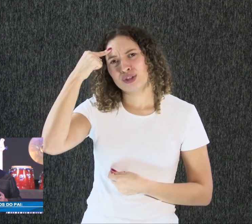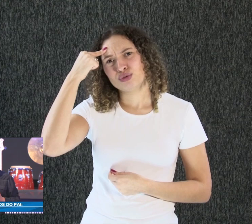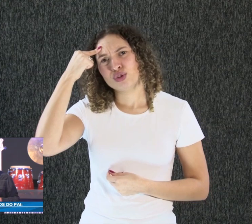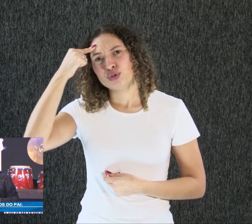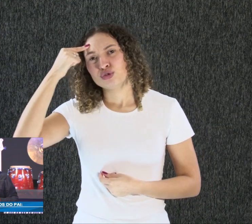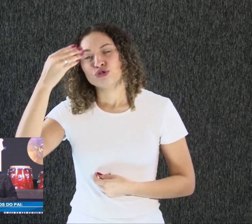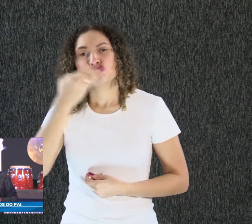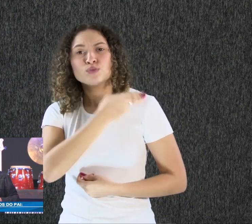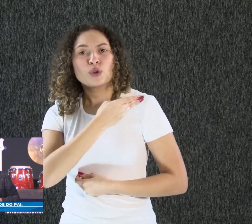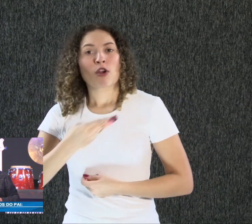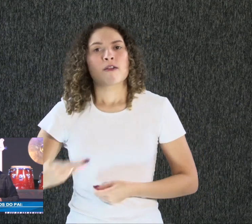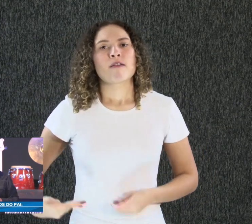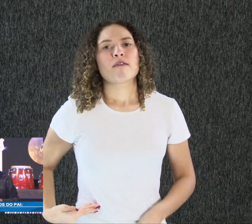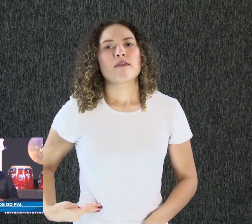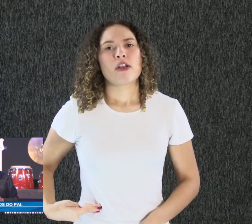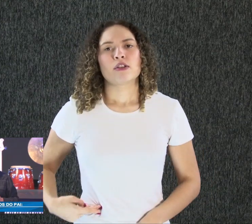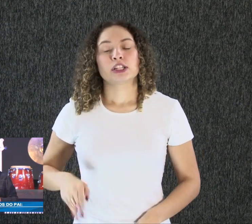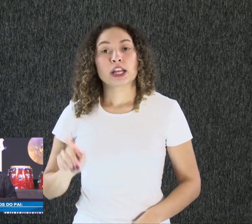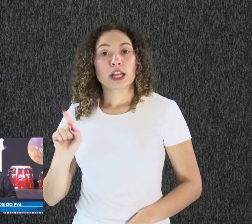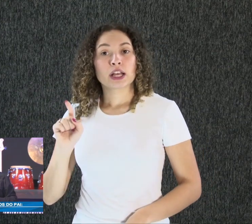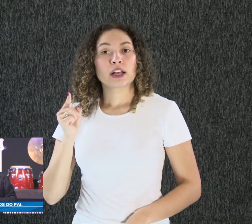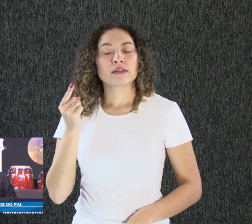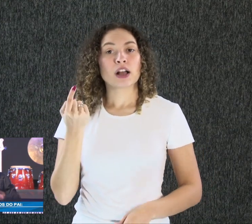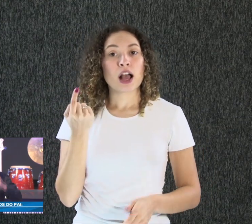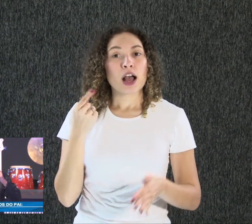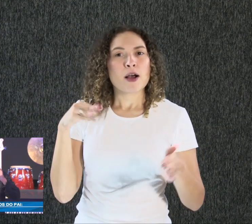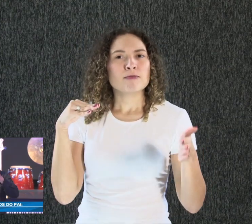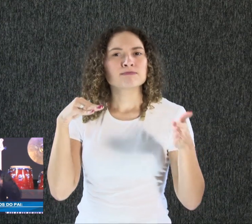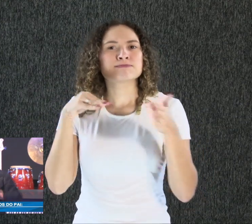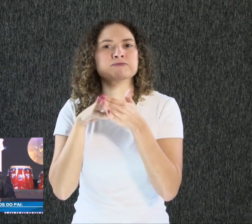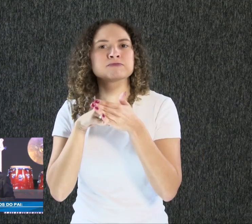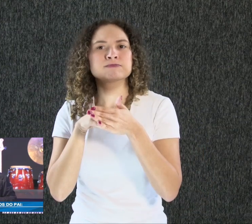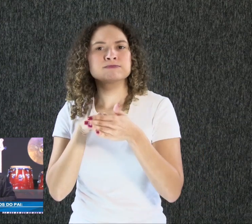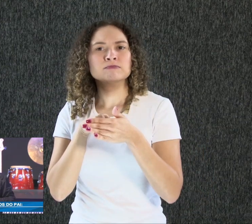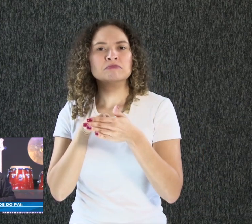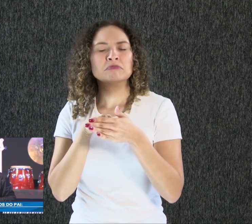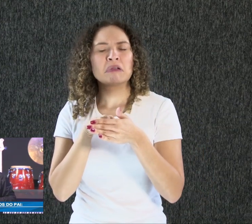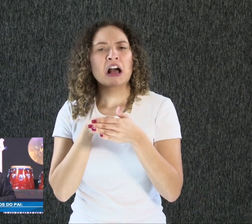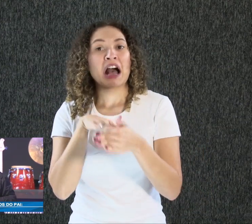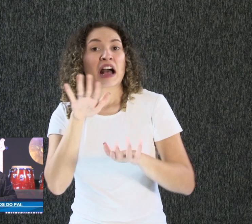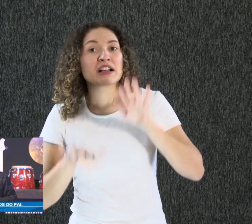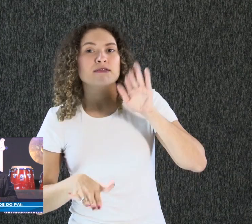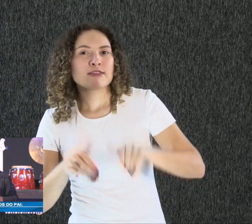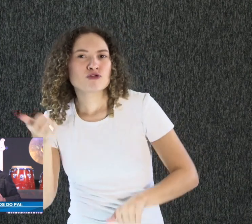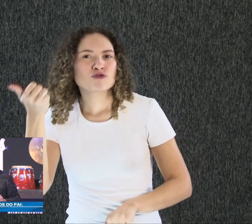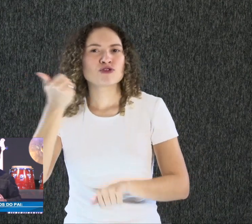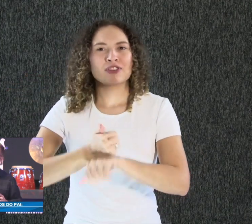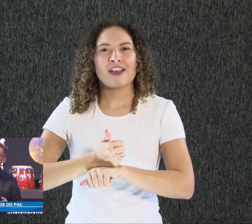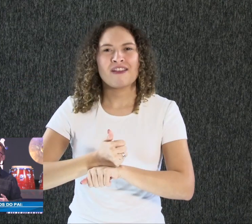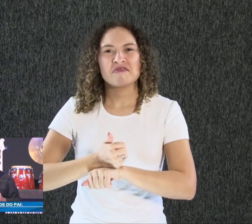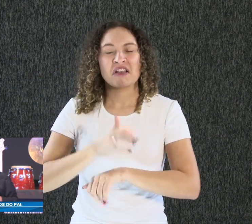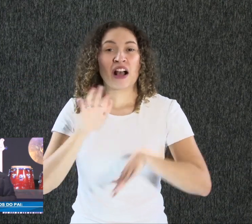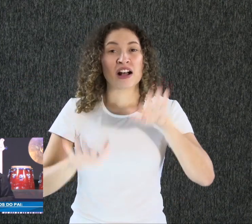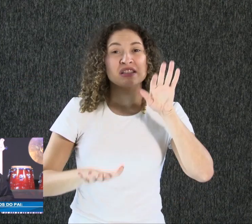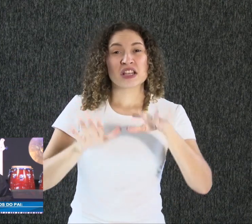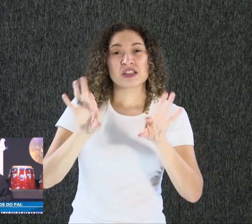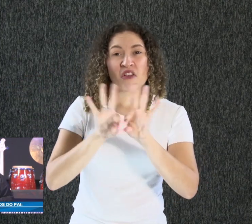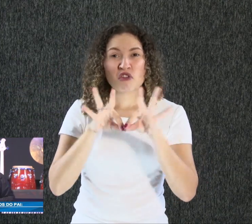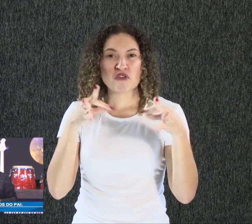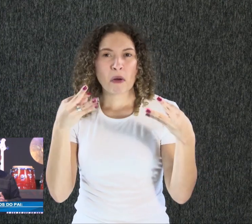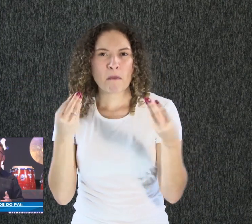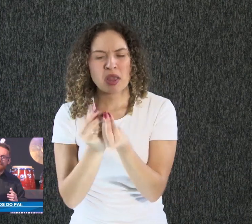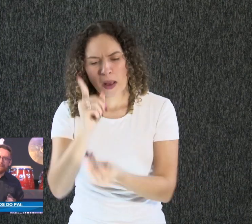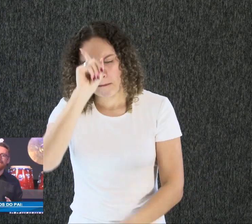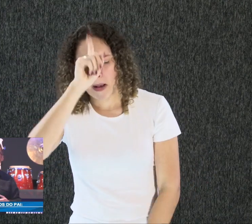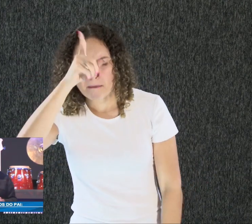palavra sobre a sua vida, que o governo tem a última palavra sobre a sua vida, que o seu vizinho tem a última palavra sobre a sua vida, o seu patrão tem a última palavra sobre a sua